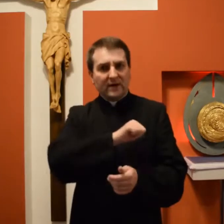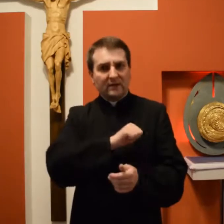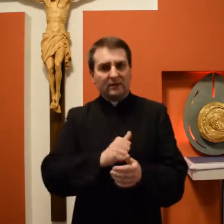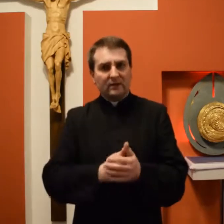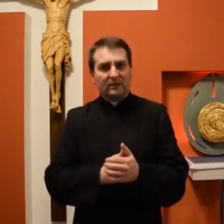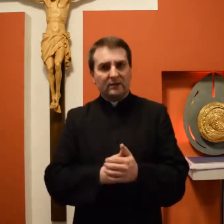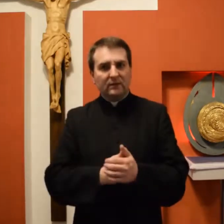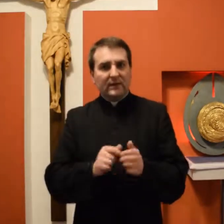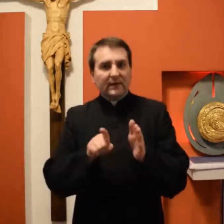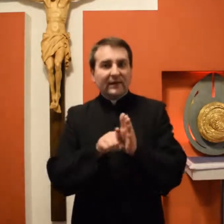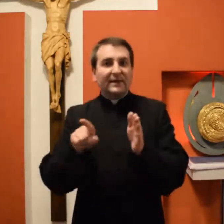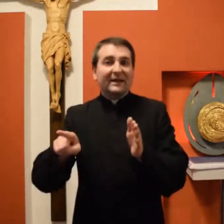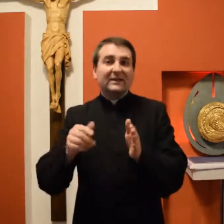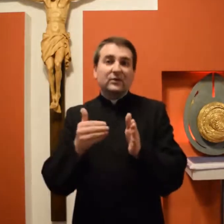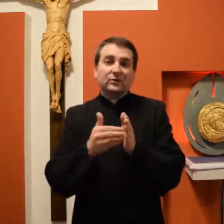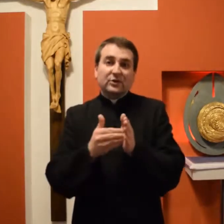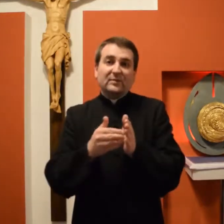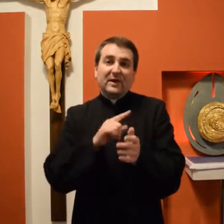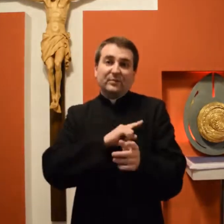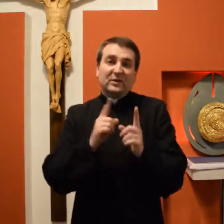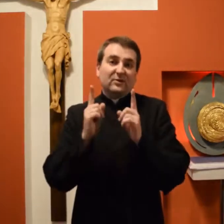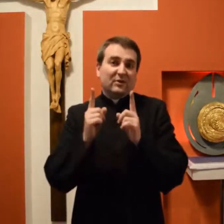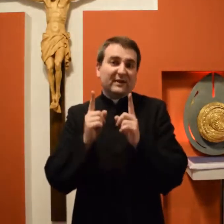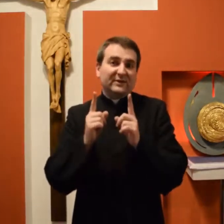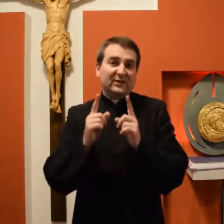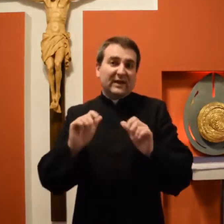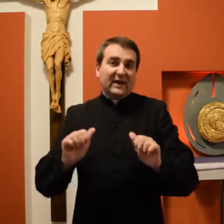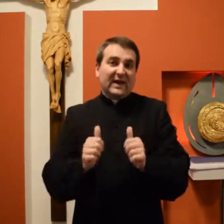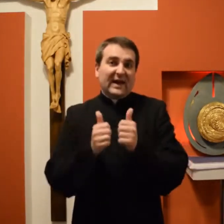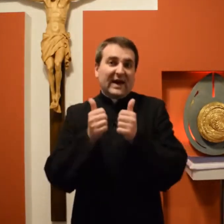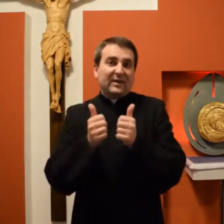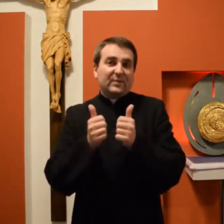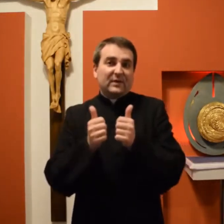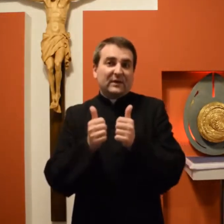grzech. Dlatego trzeba pilnować, aby